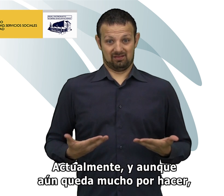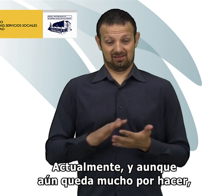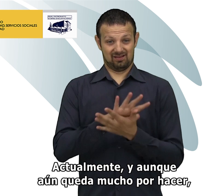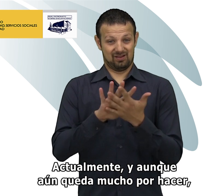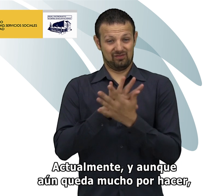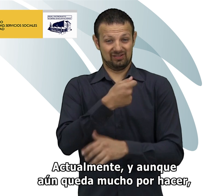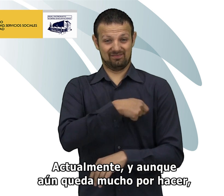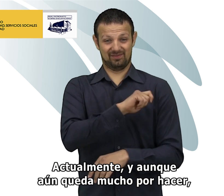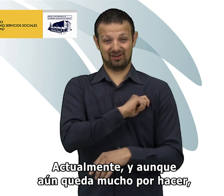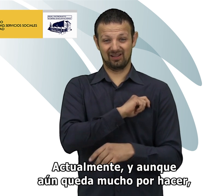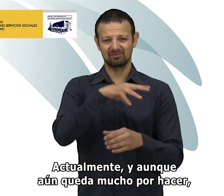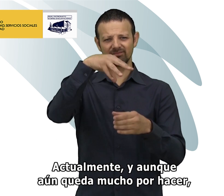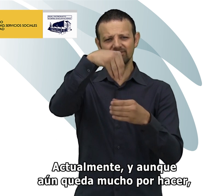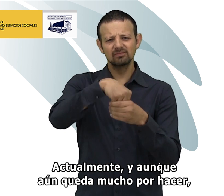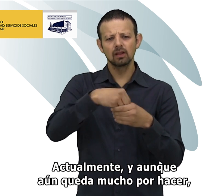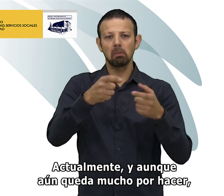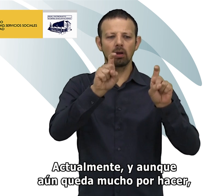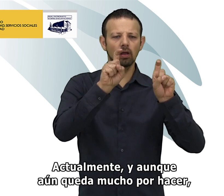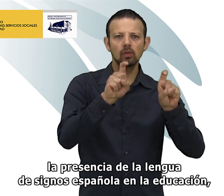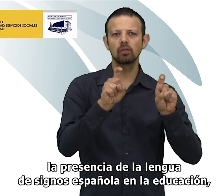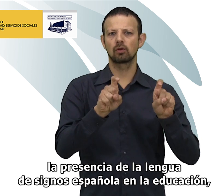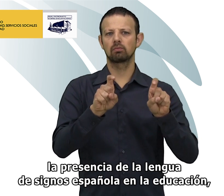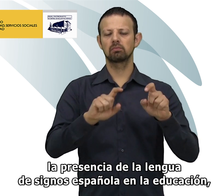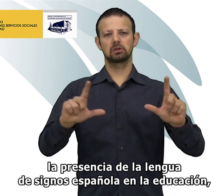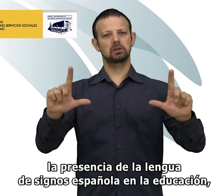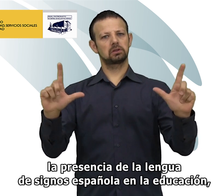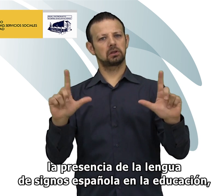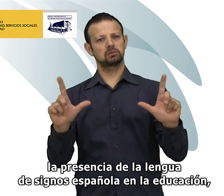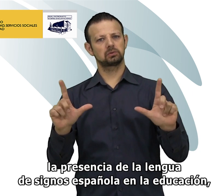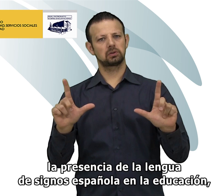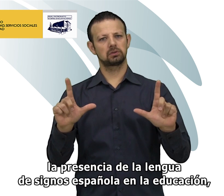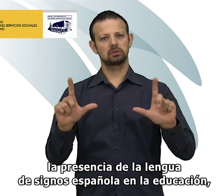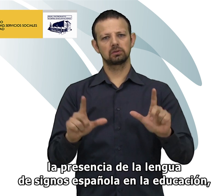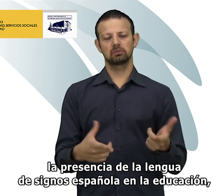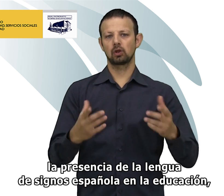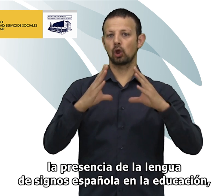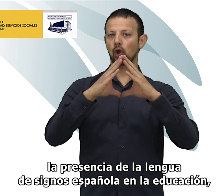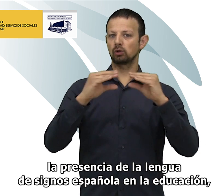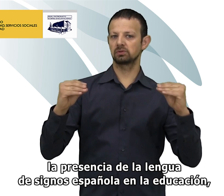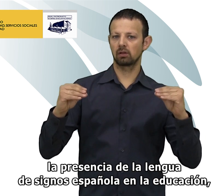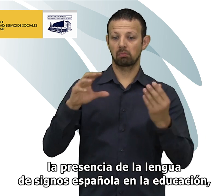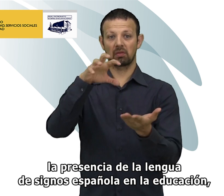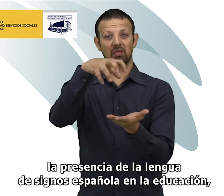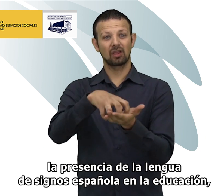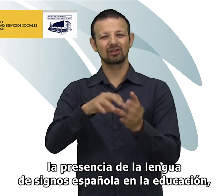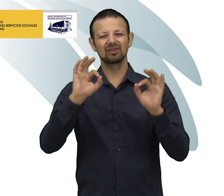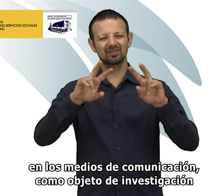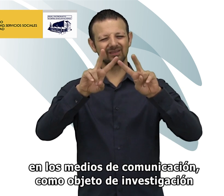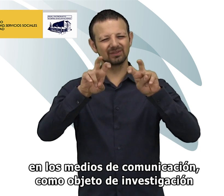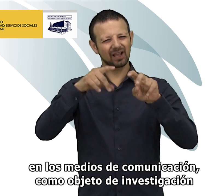Actualmente, y aunque aún queda mucho por hacer, la presencia de la lengua de signos española en la educación, en los medios